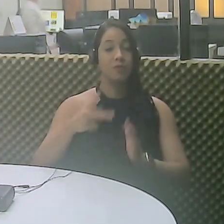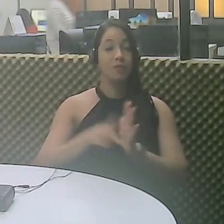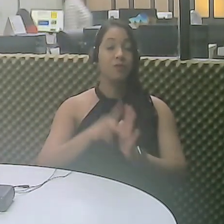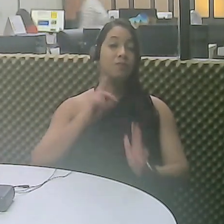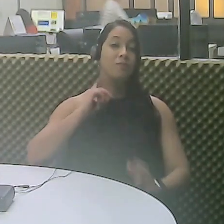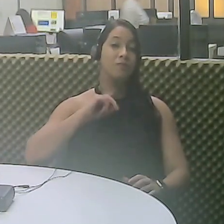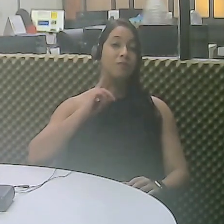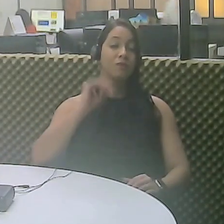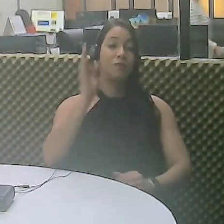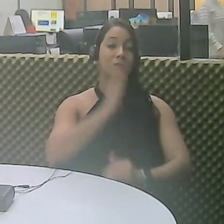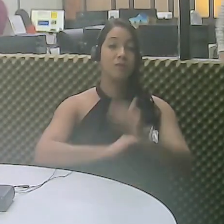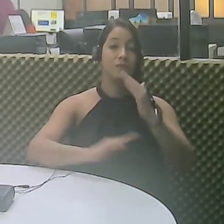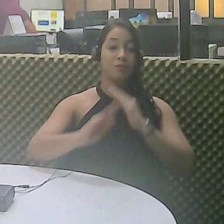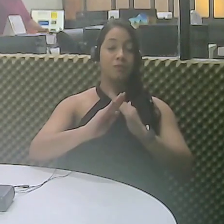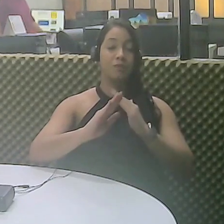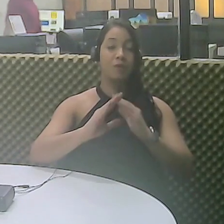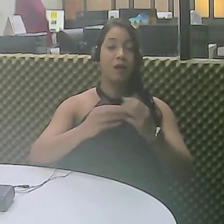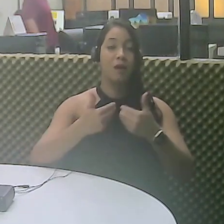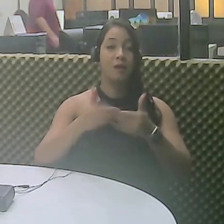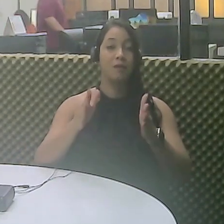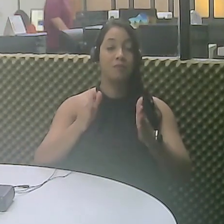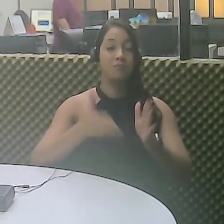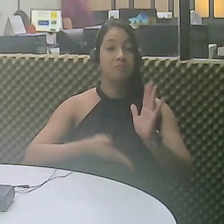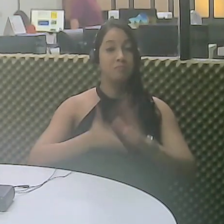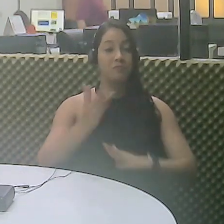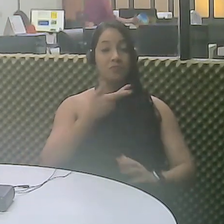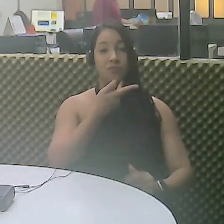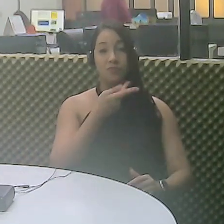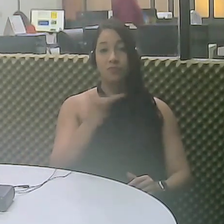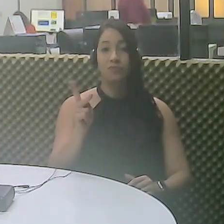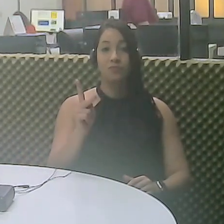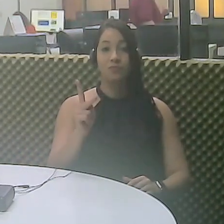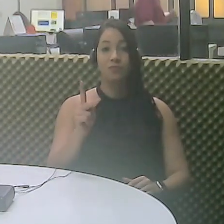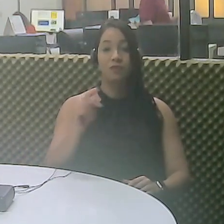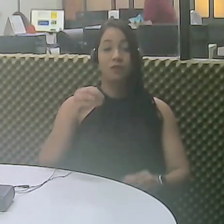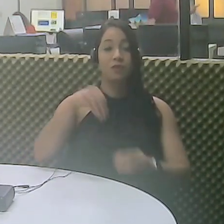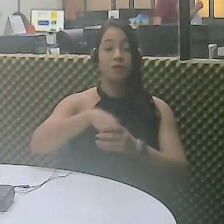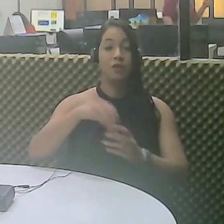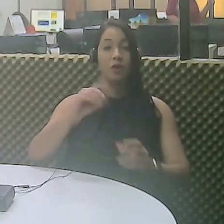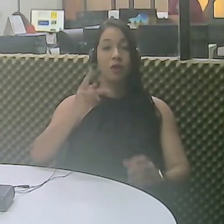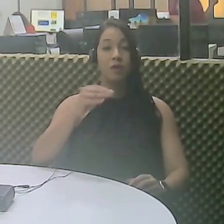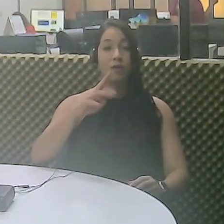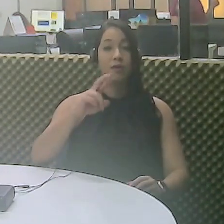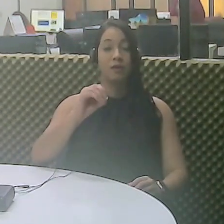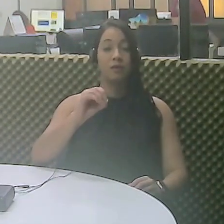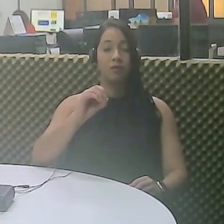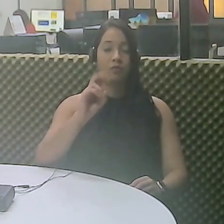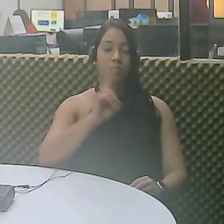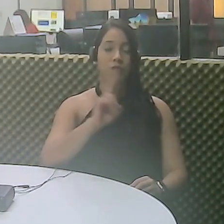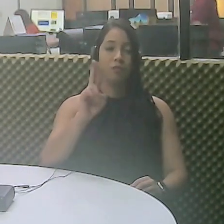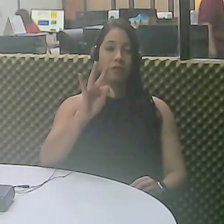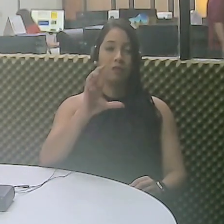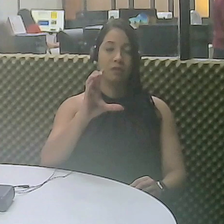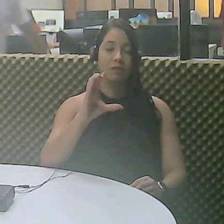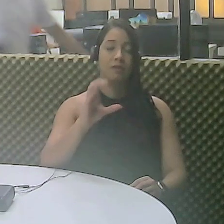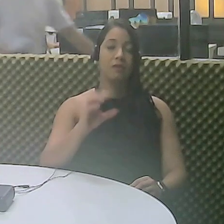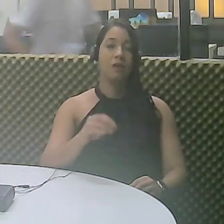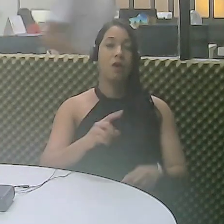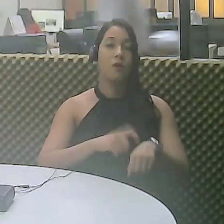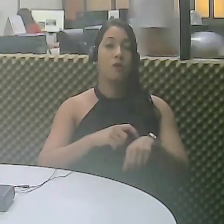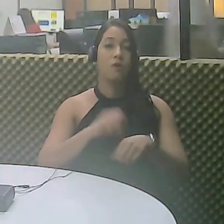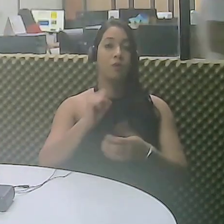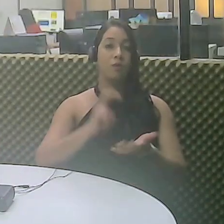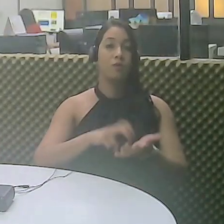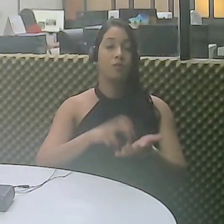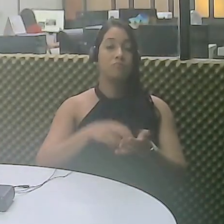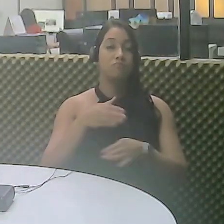Mineiro de Karatê. A competição é aberta ao público e será realizada no Ginásio Homero Santos, no TC, a partir das 8 horas da manhã,